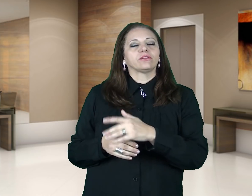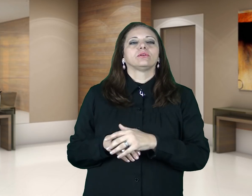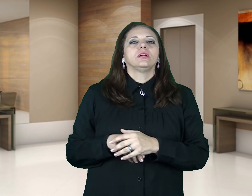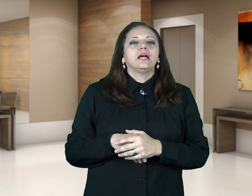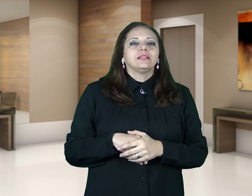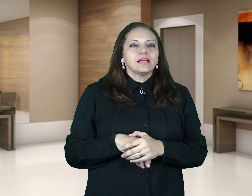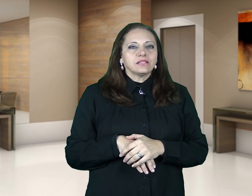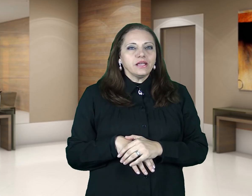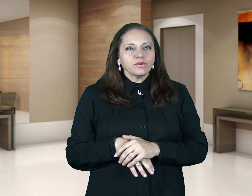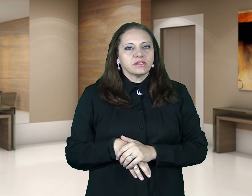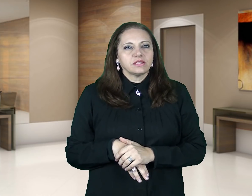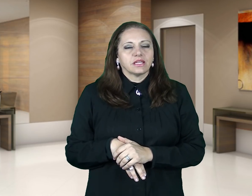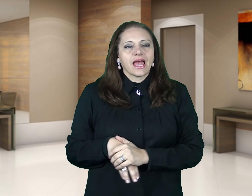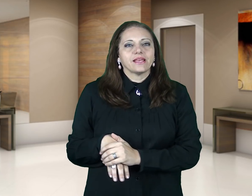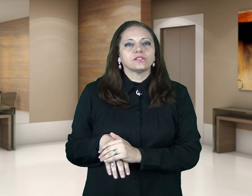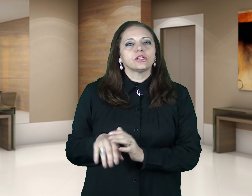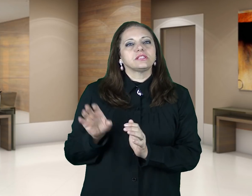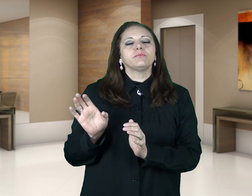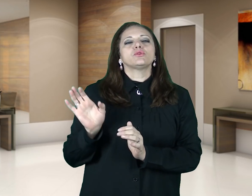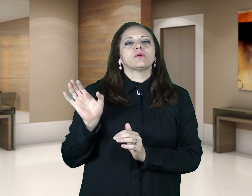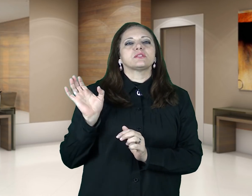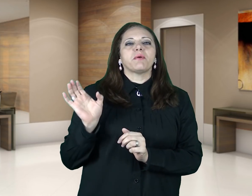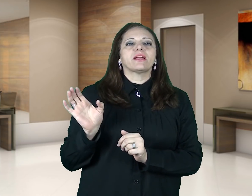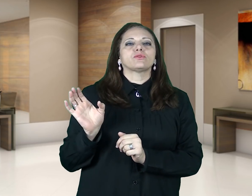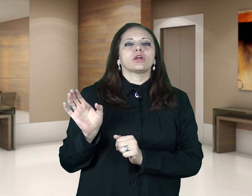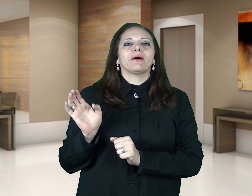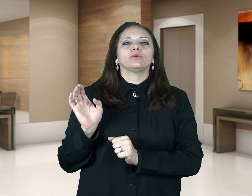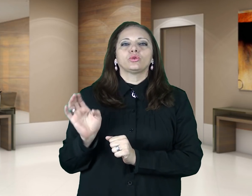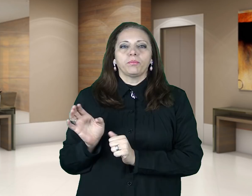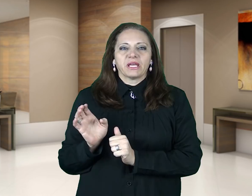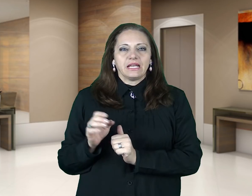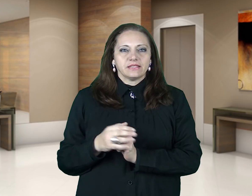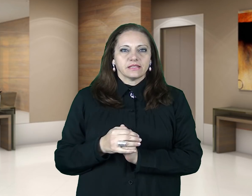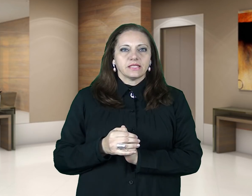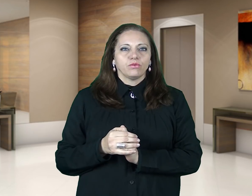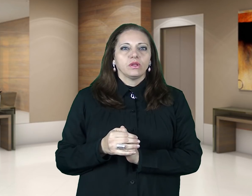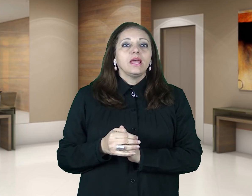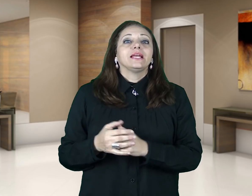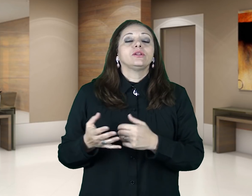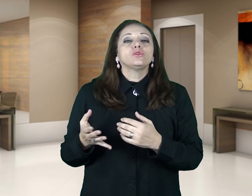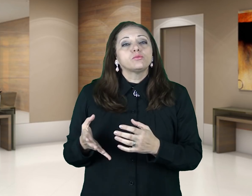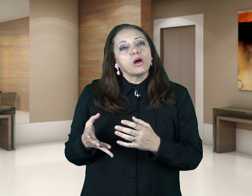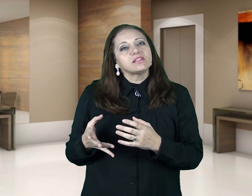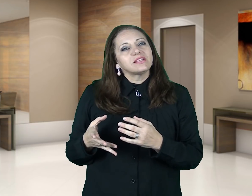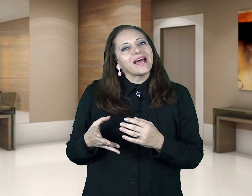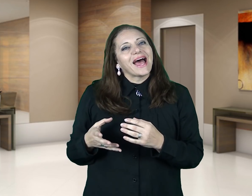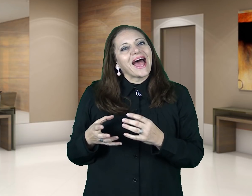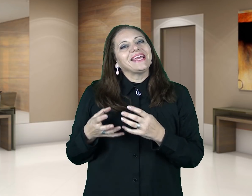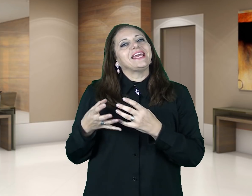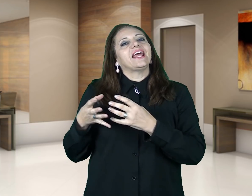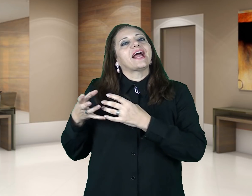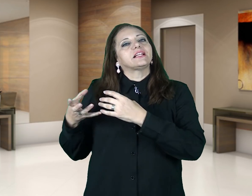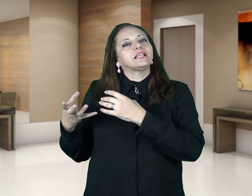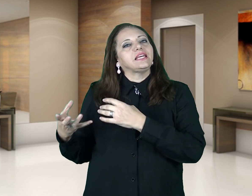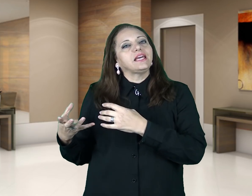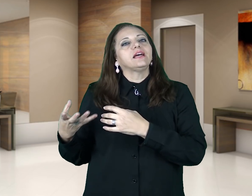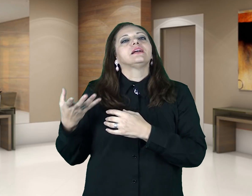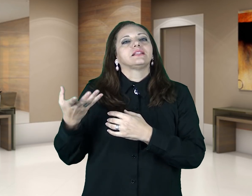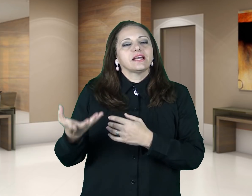objeto. Nas línguas de sinais, nós temos um aspecto chamado topicalização, que nos mostra a hierarquia